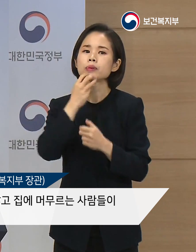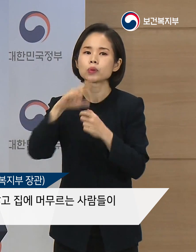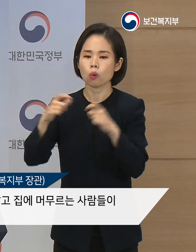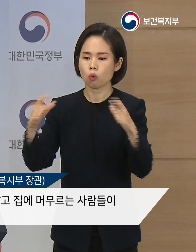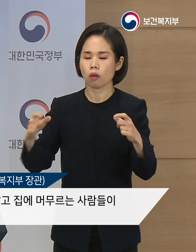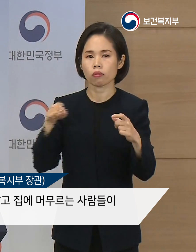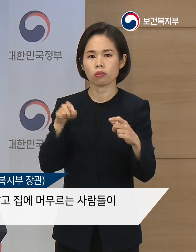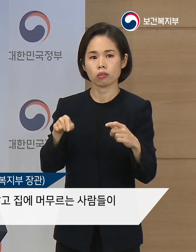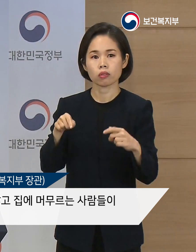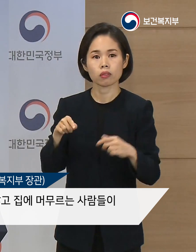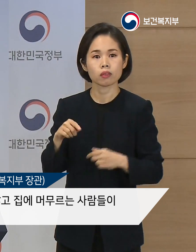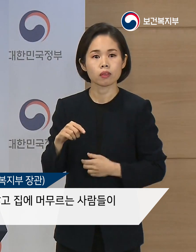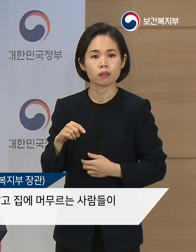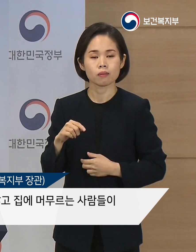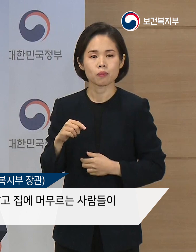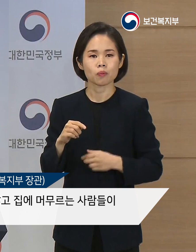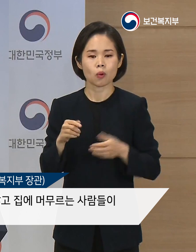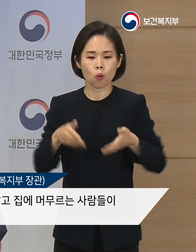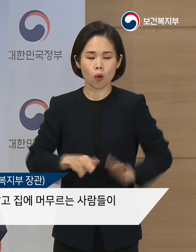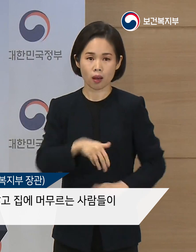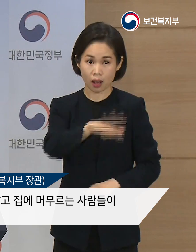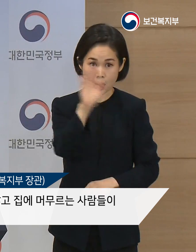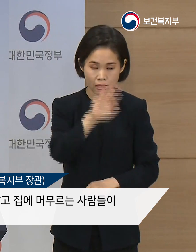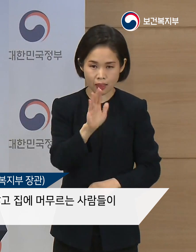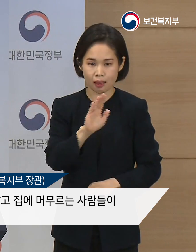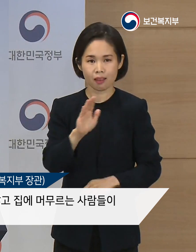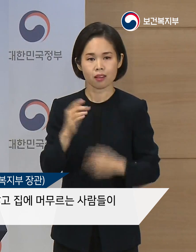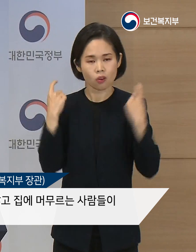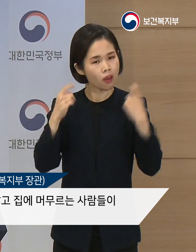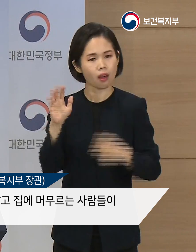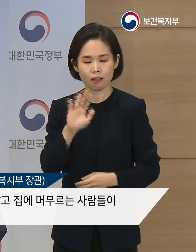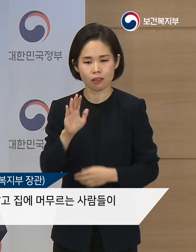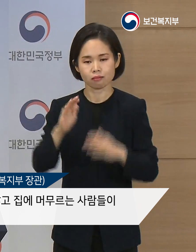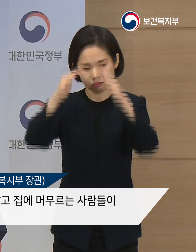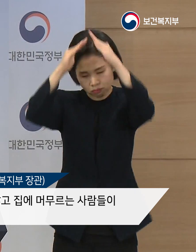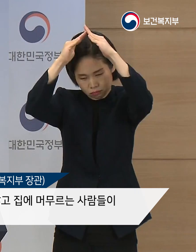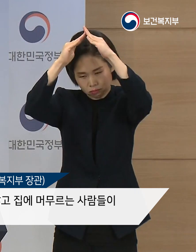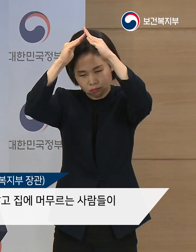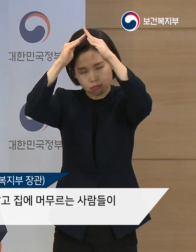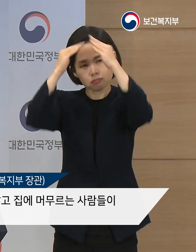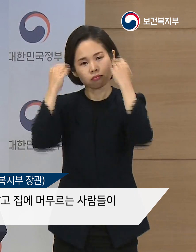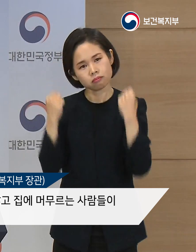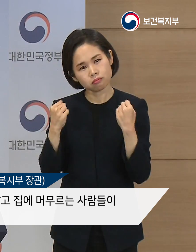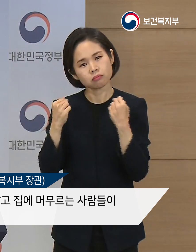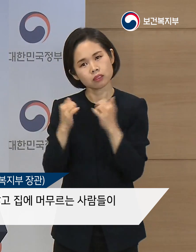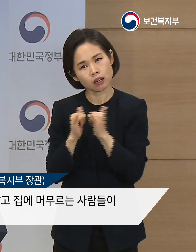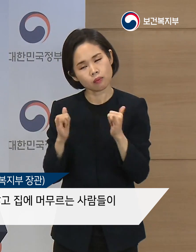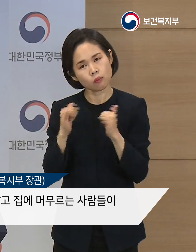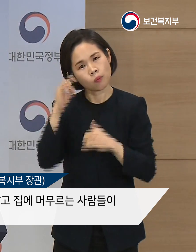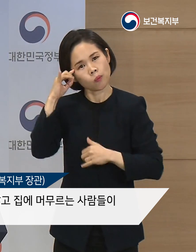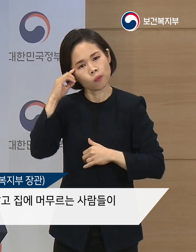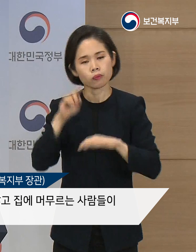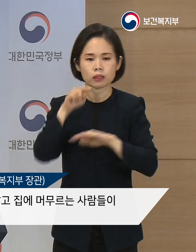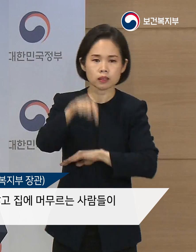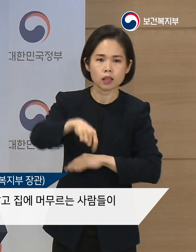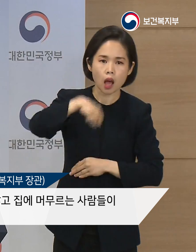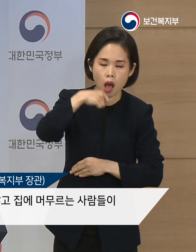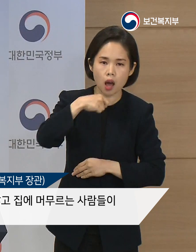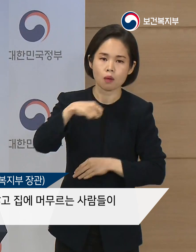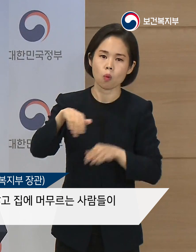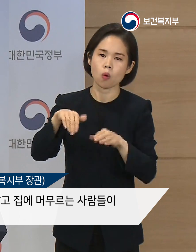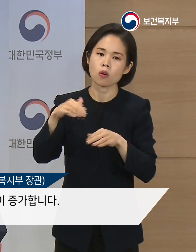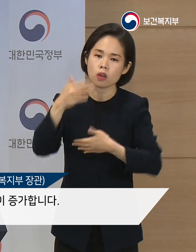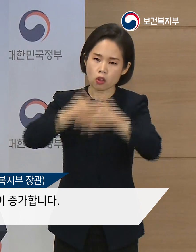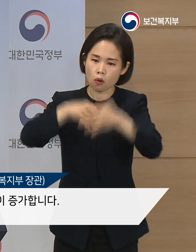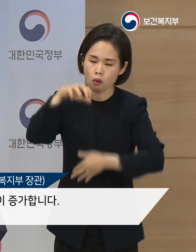수도권의 경우 기승이나 여행을 가지 않고 집에 머무르는 사람들이 식당이나 카페,